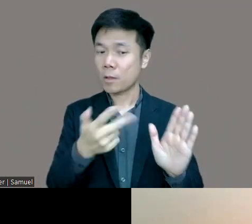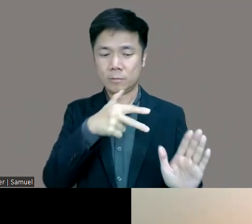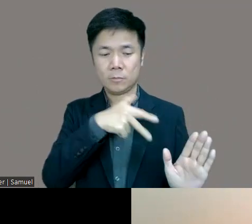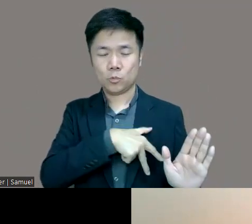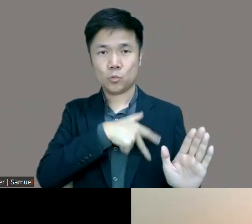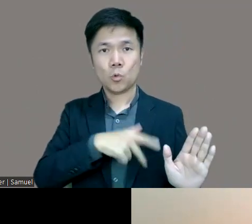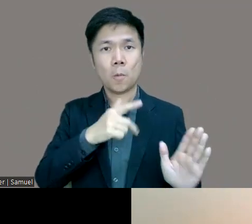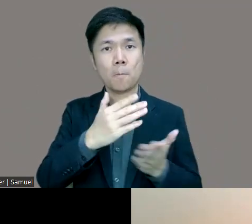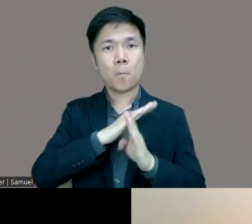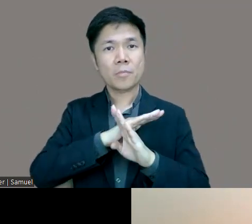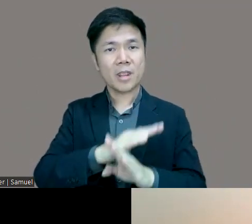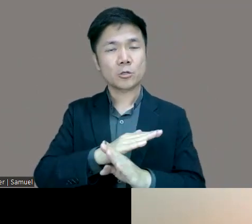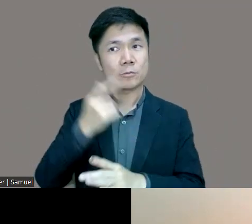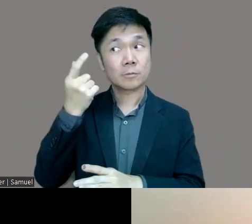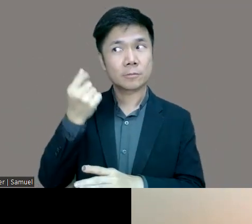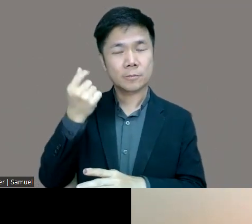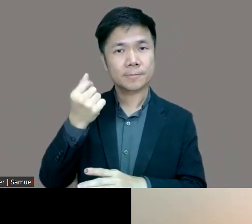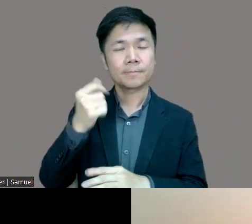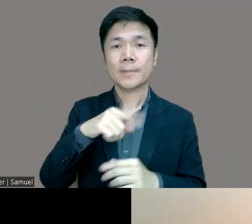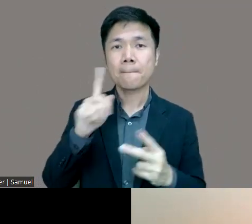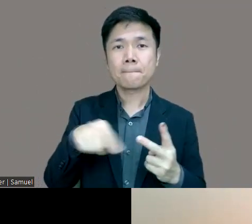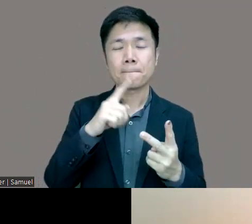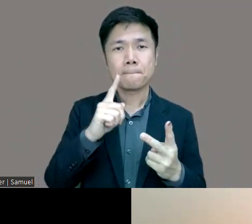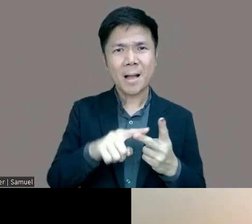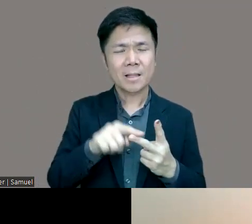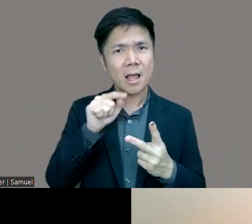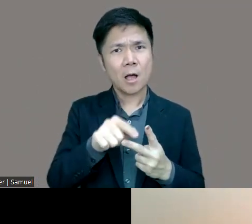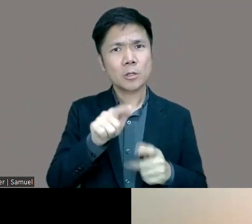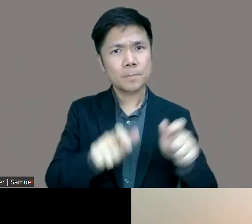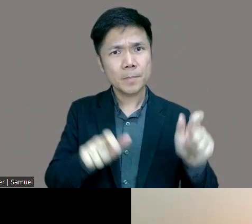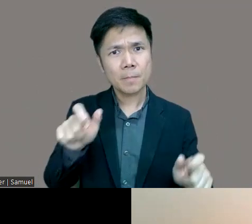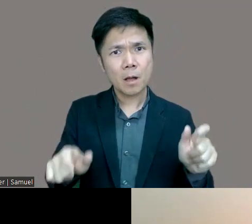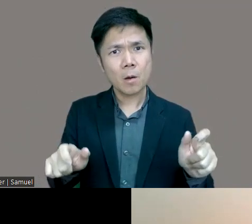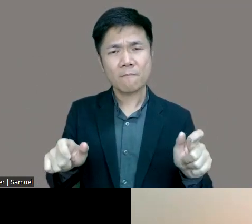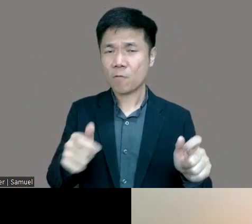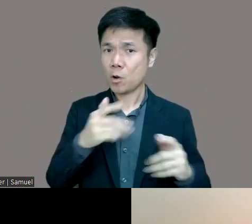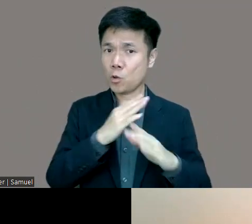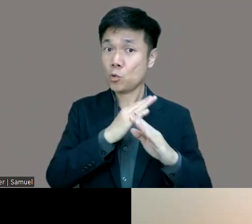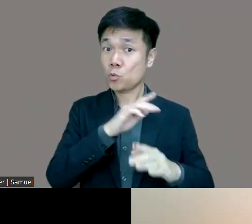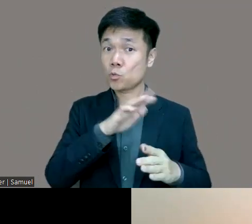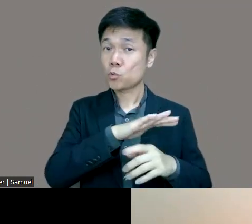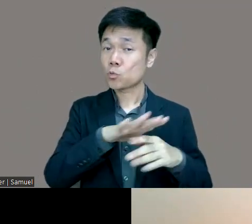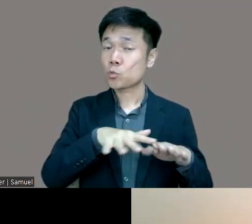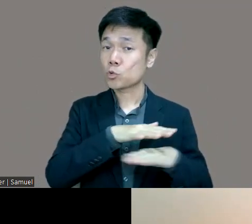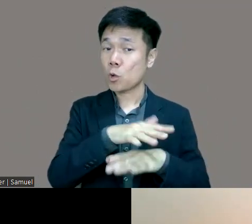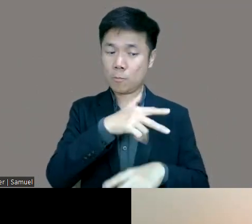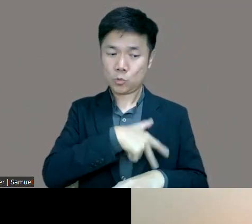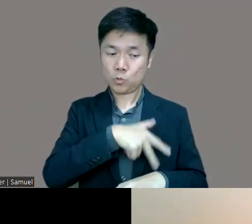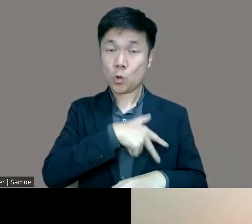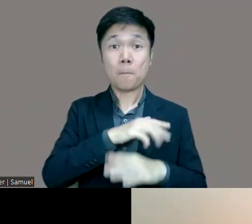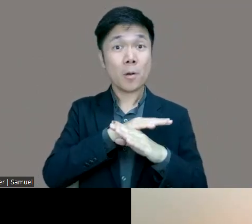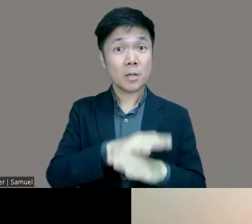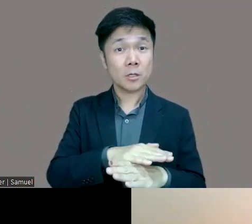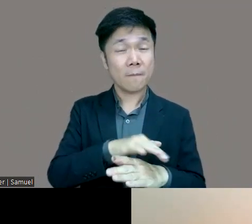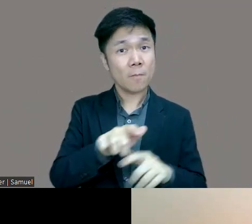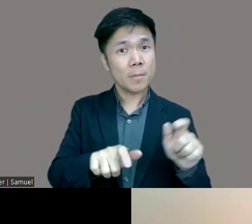qui porte sur la protection sociale et comment les réfugiés handicapés pourraient se retrouver face aux obstacles